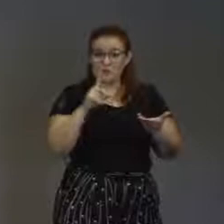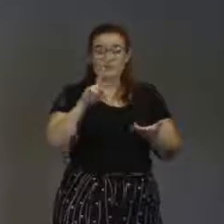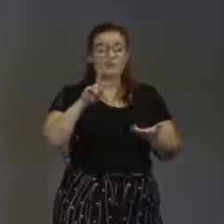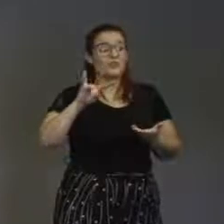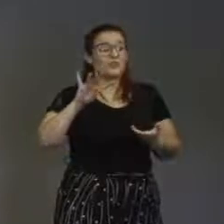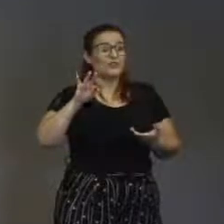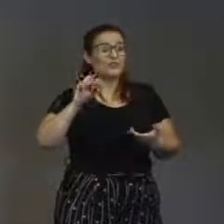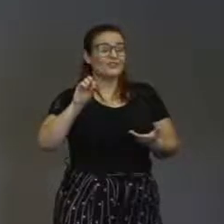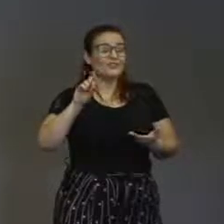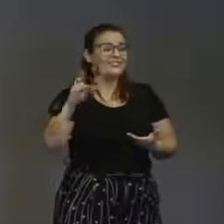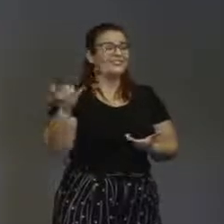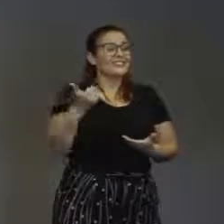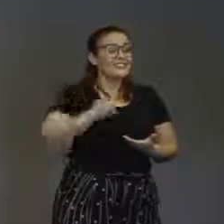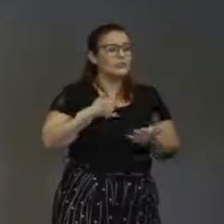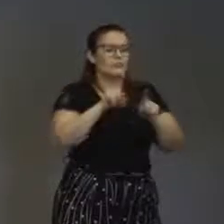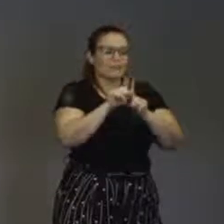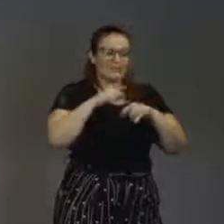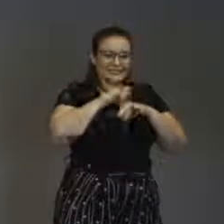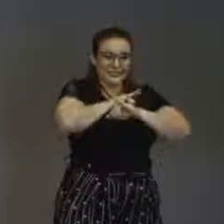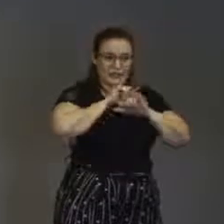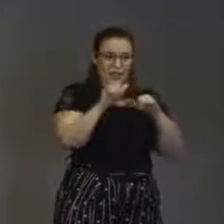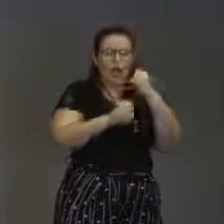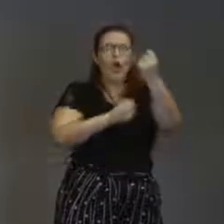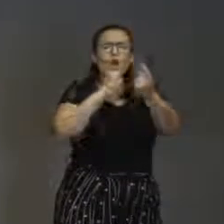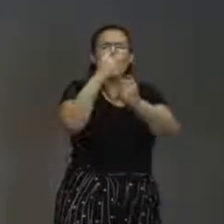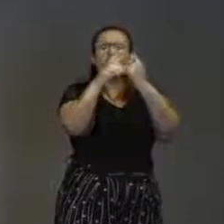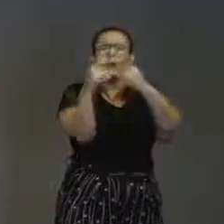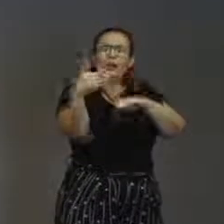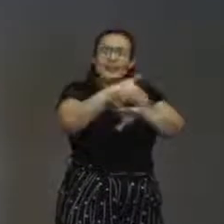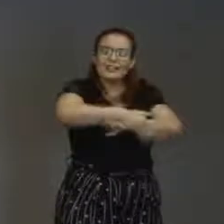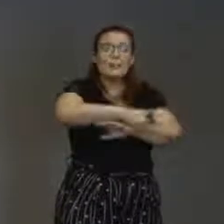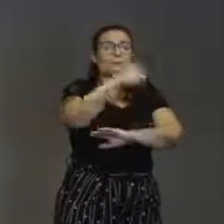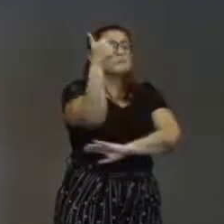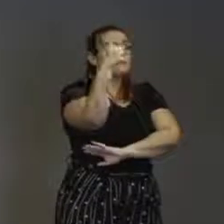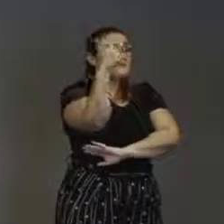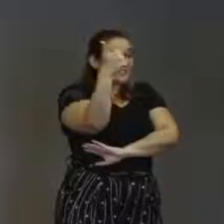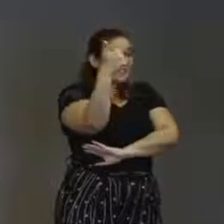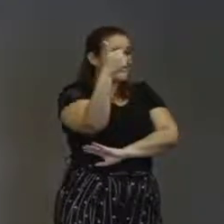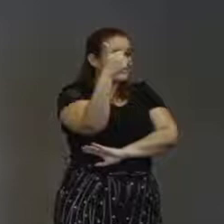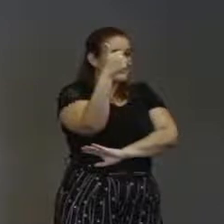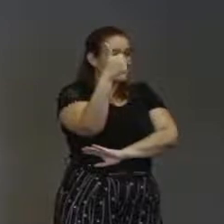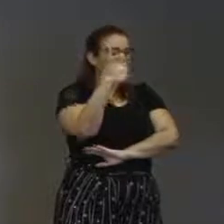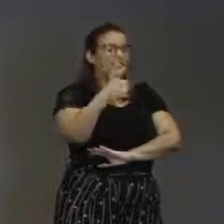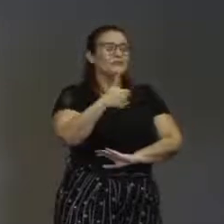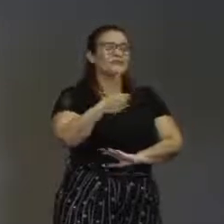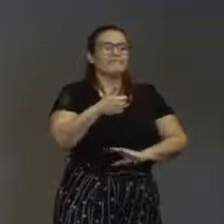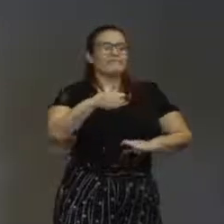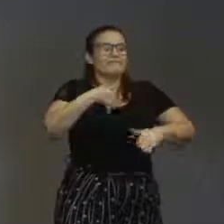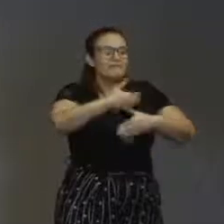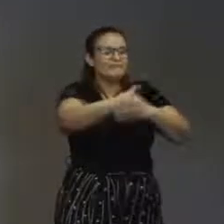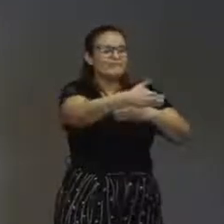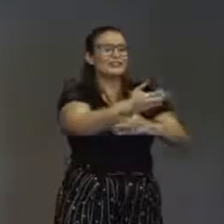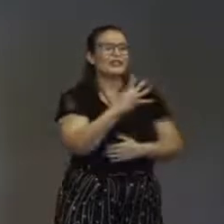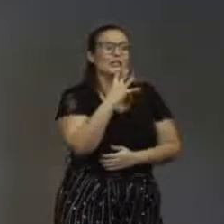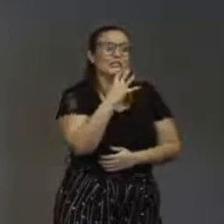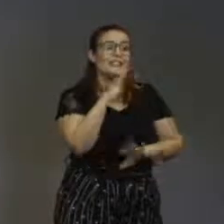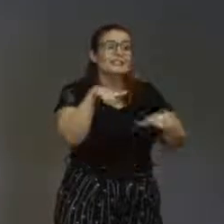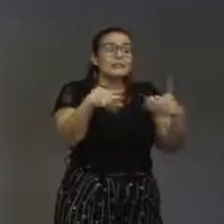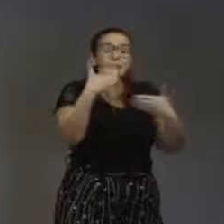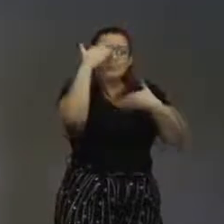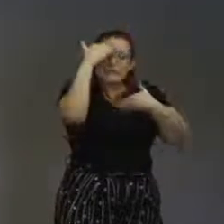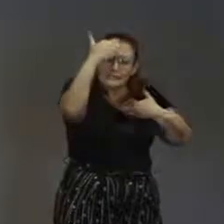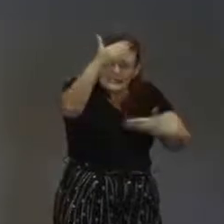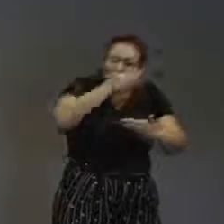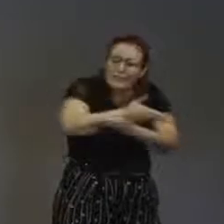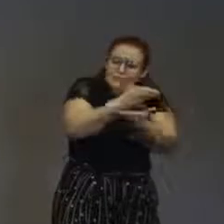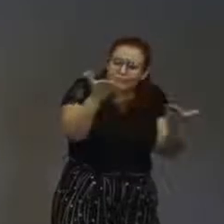falou já, alguns de vocês estiveram presentes aqui na primeira jornada do conhecimento. Portanto, obrigada pela